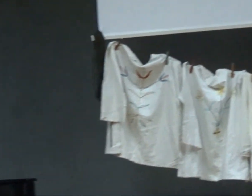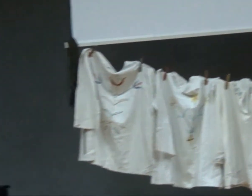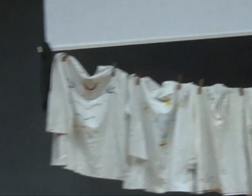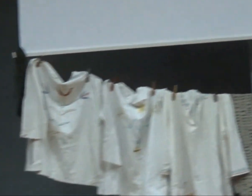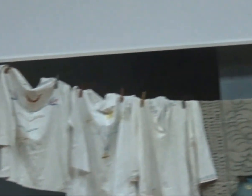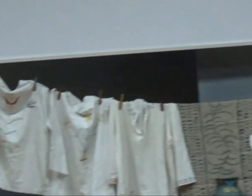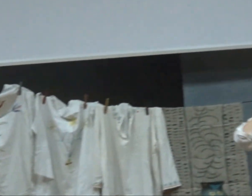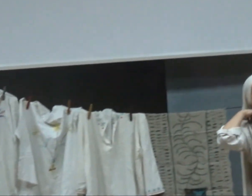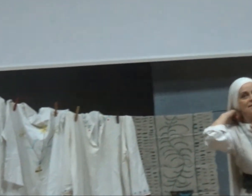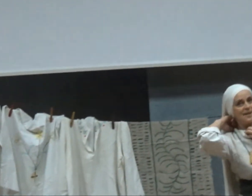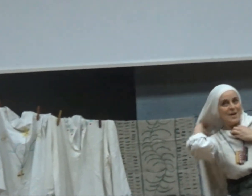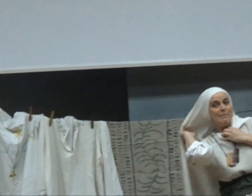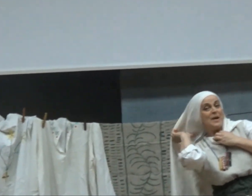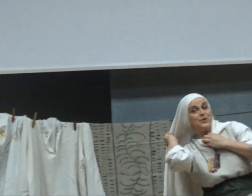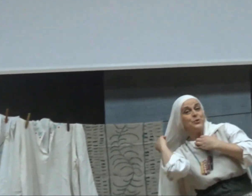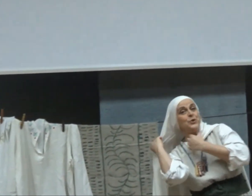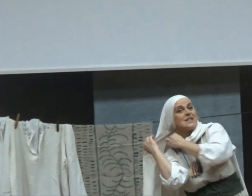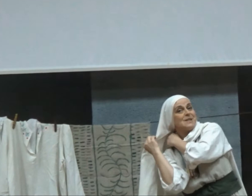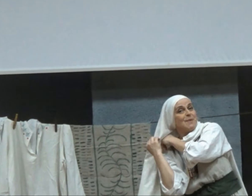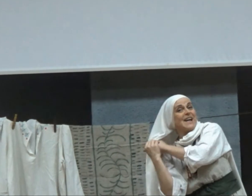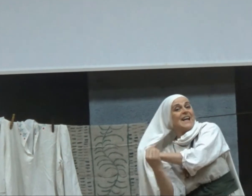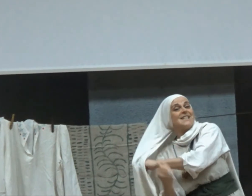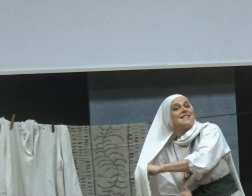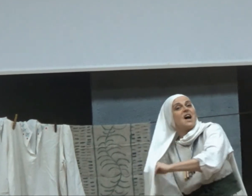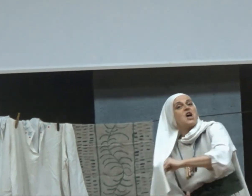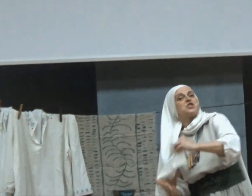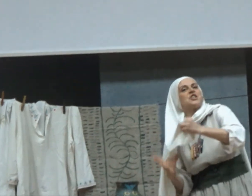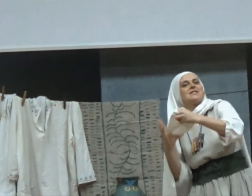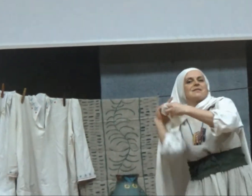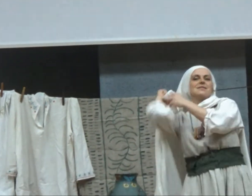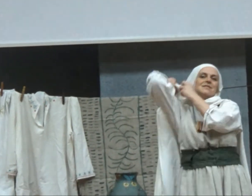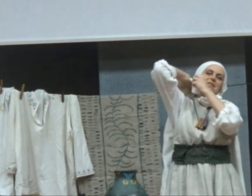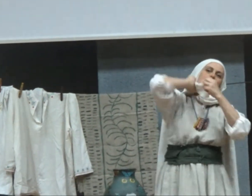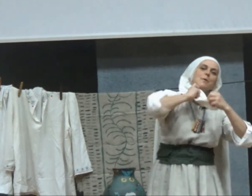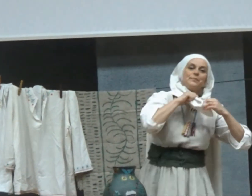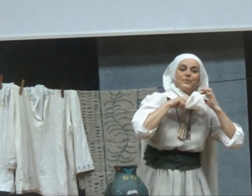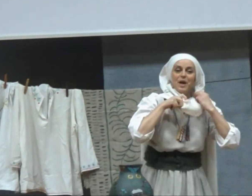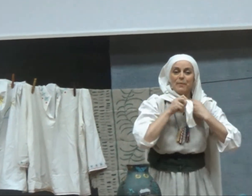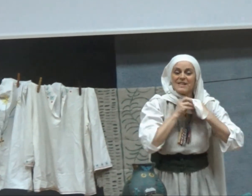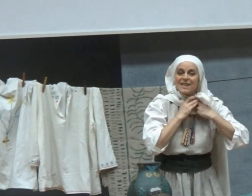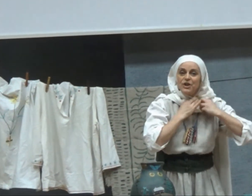Šis vainikėlis per jūras paneles neaškas.